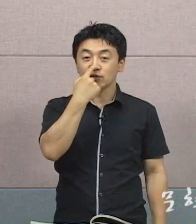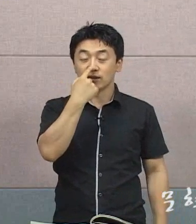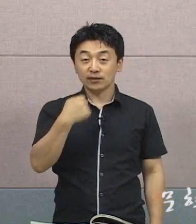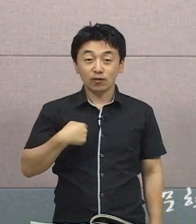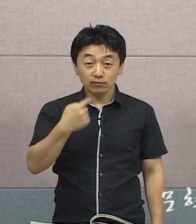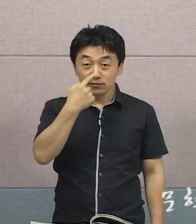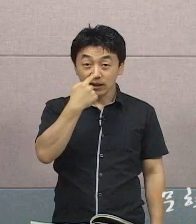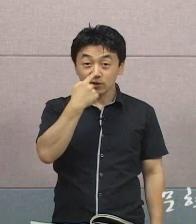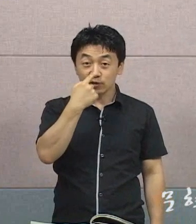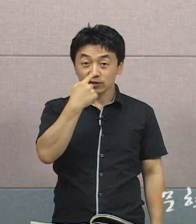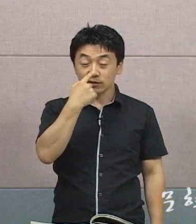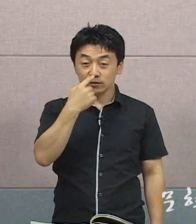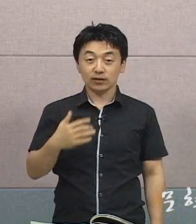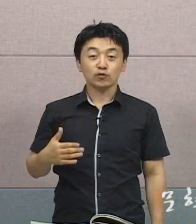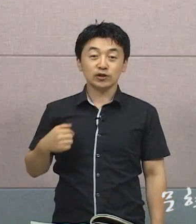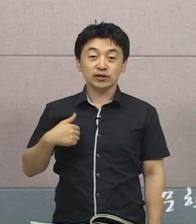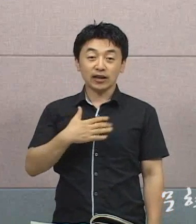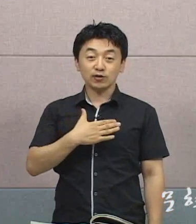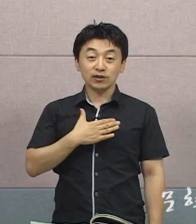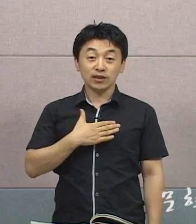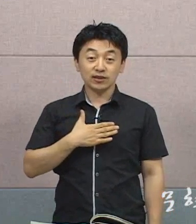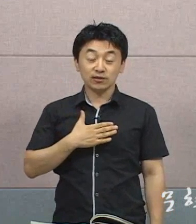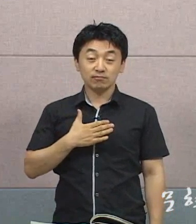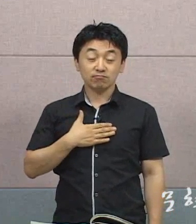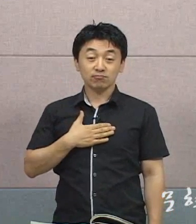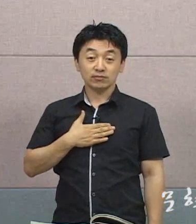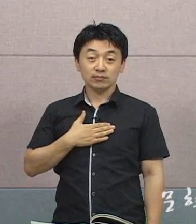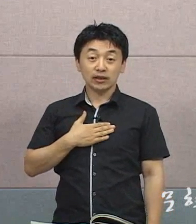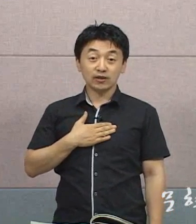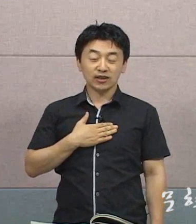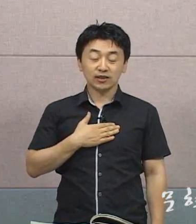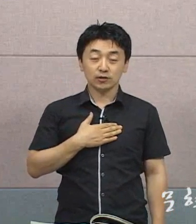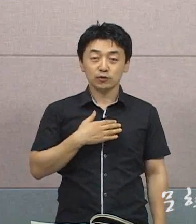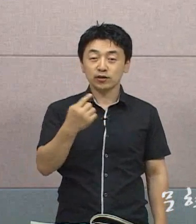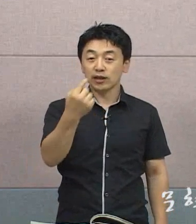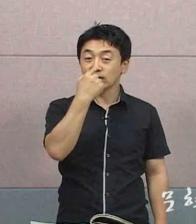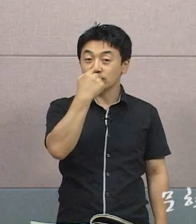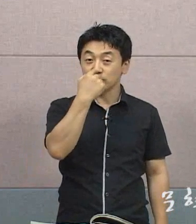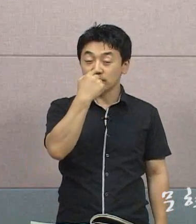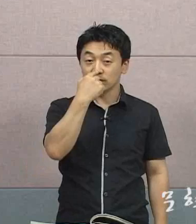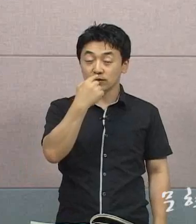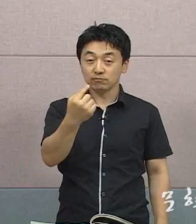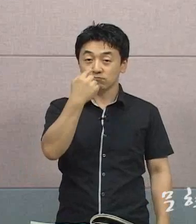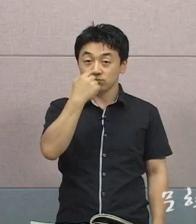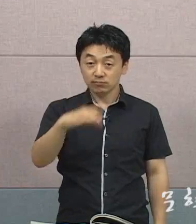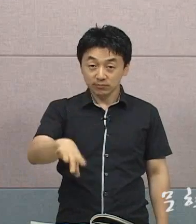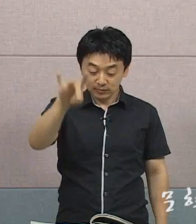수화, 나라는 수화거든요. 예, 우리는 나라는 수화를 이렇게 하잖아요. 나 이렇게 하잖아요. 수화에서는 나를 이렇게 합니다. 그래서요.